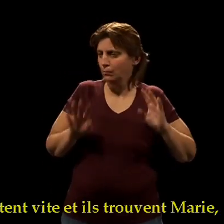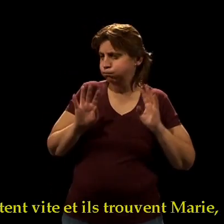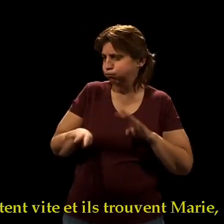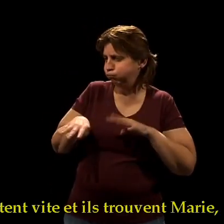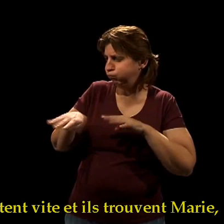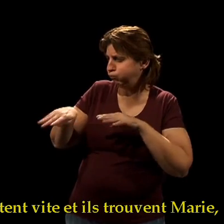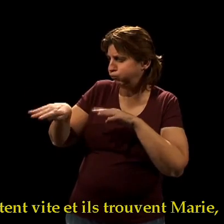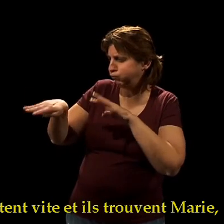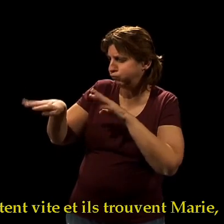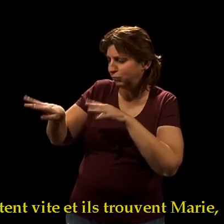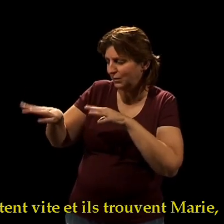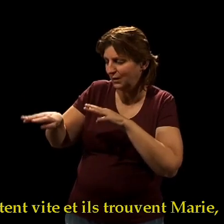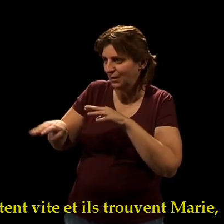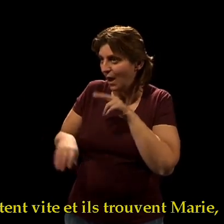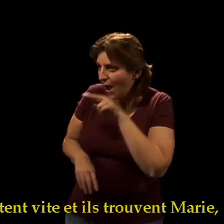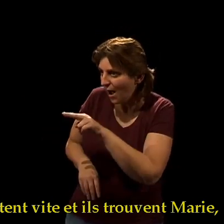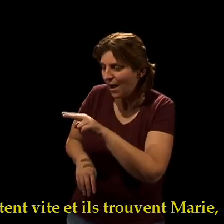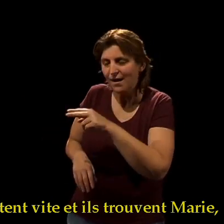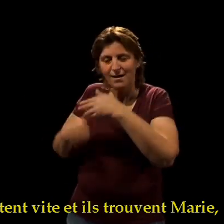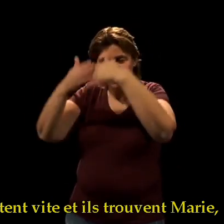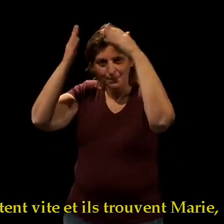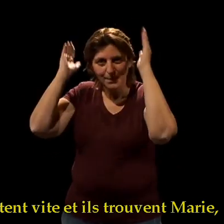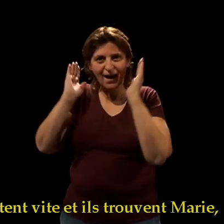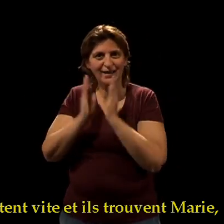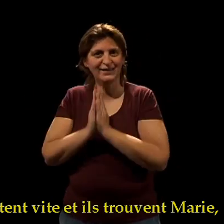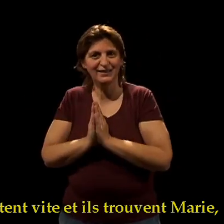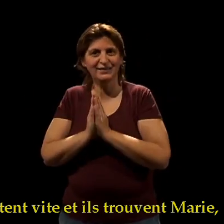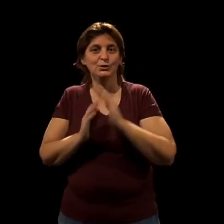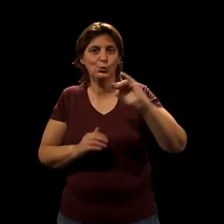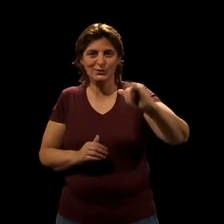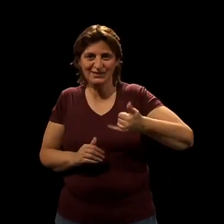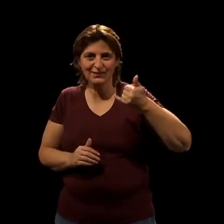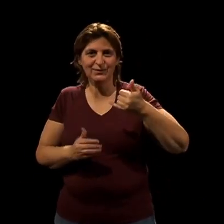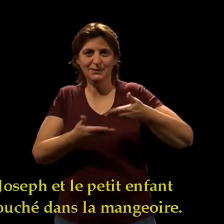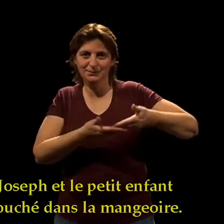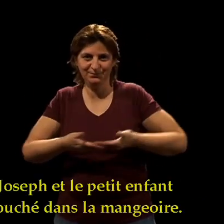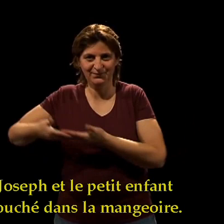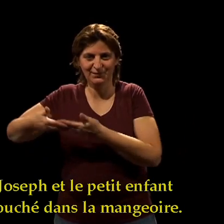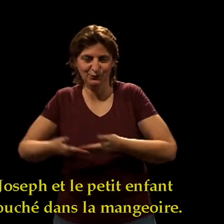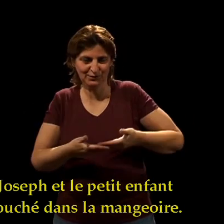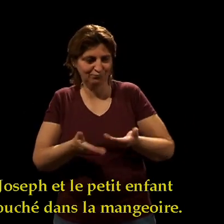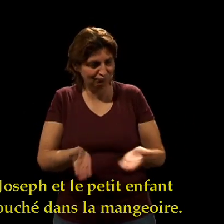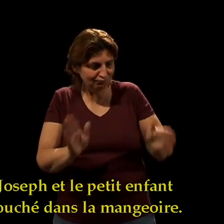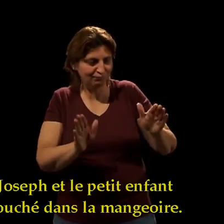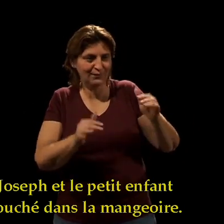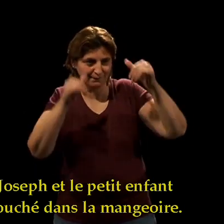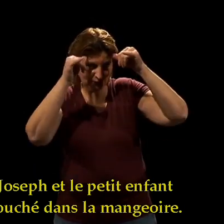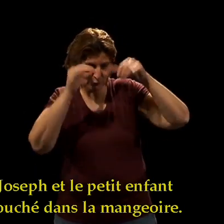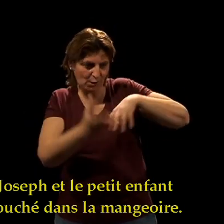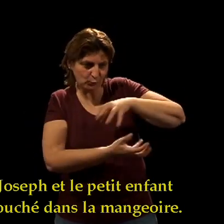Ils partent vite et ils trouvent Marie, Joseph et le petit enfant couché dans la